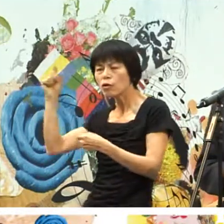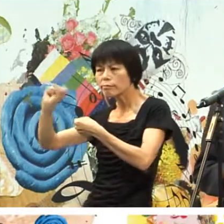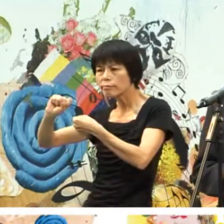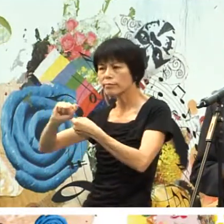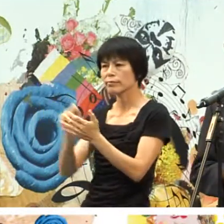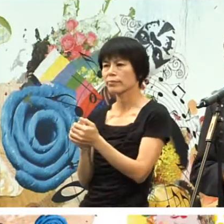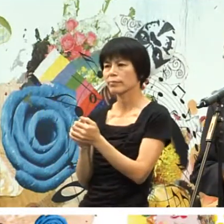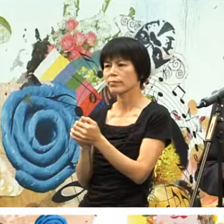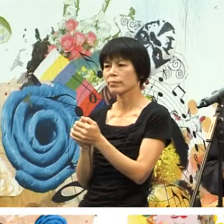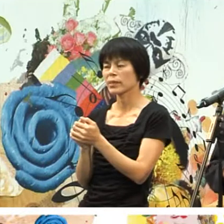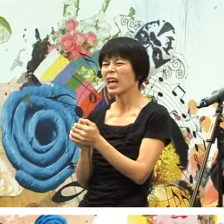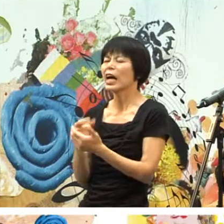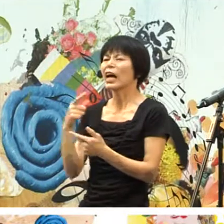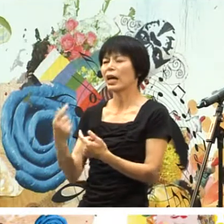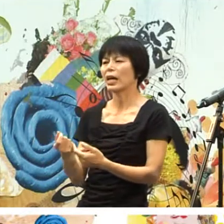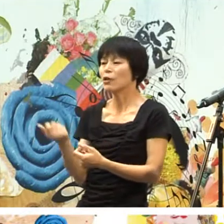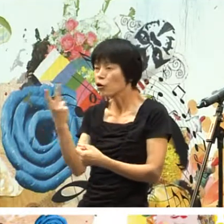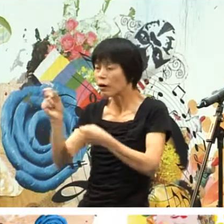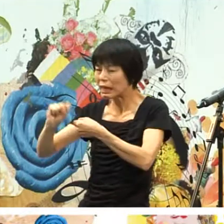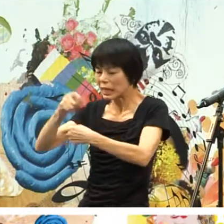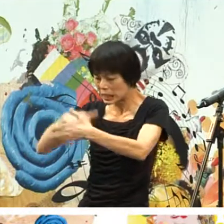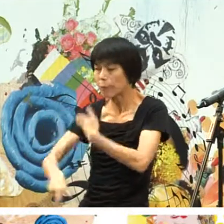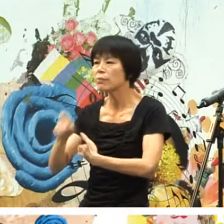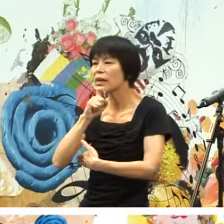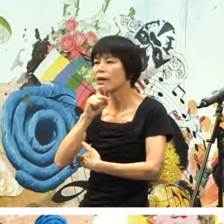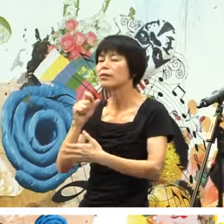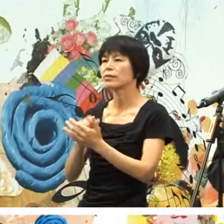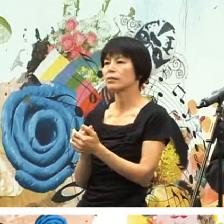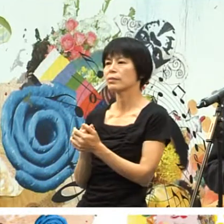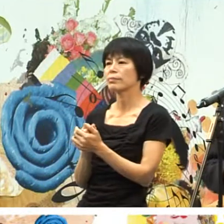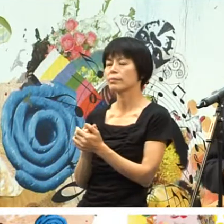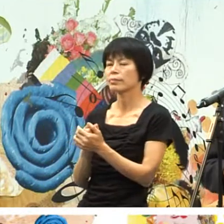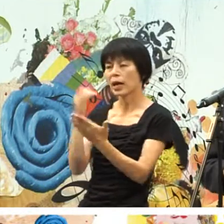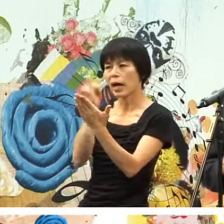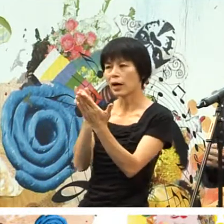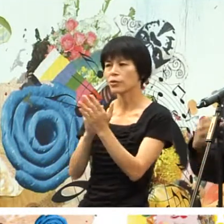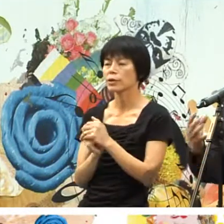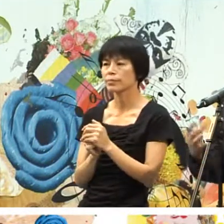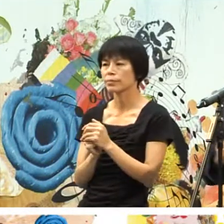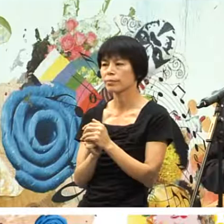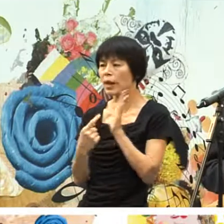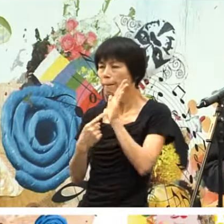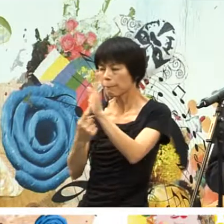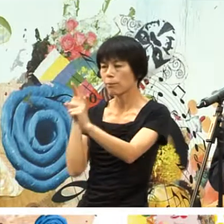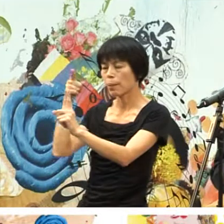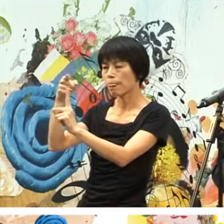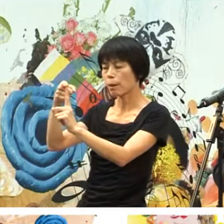就係點字藝術咁簡單。因為佢除咗係透過藝術本身係個目